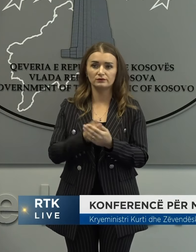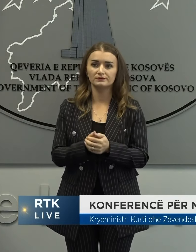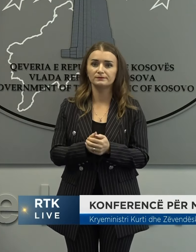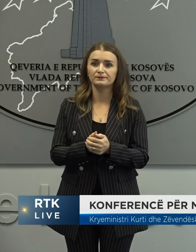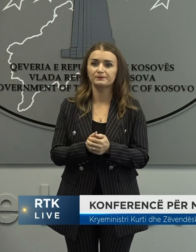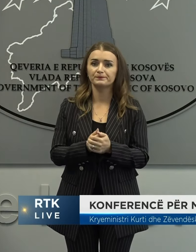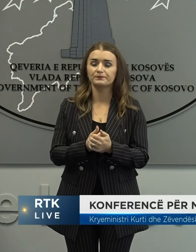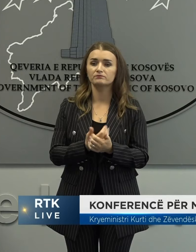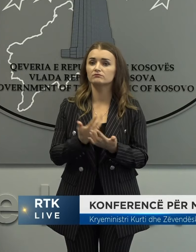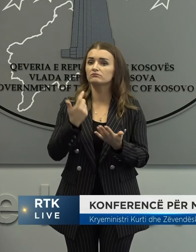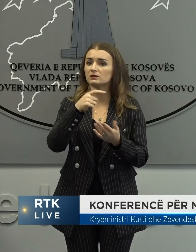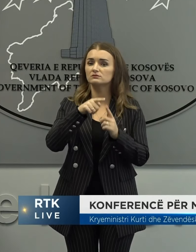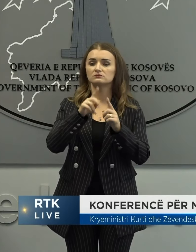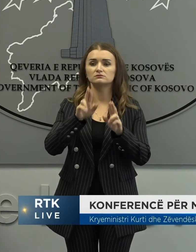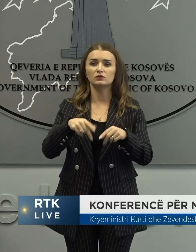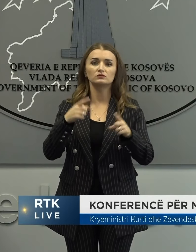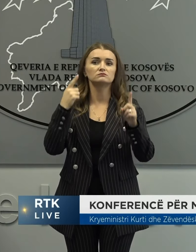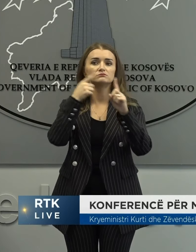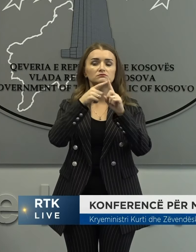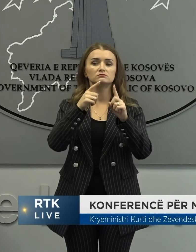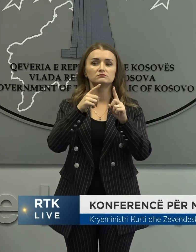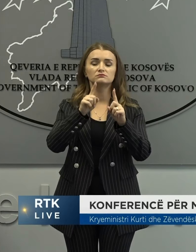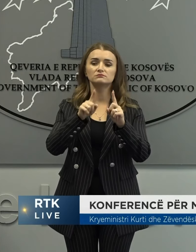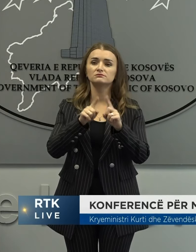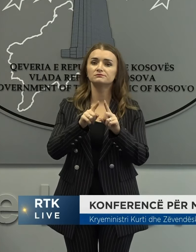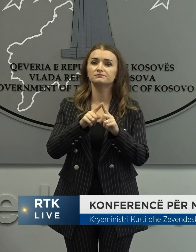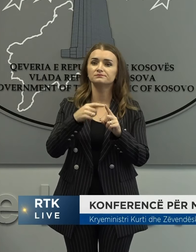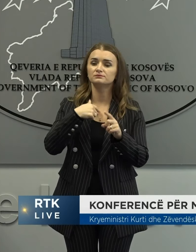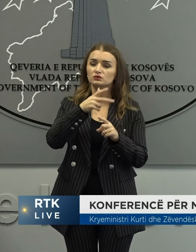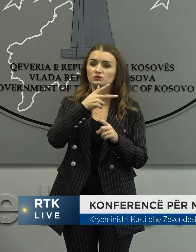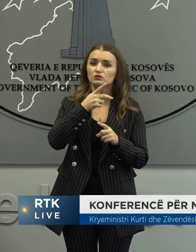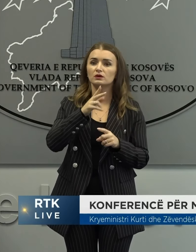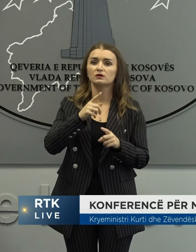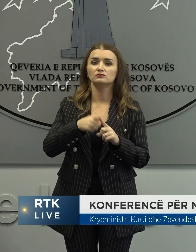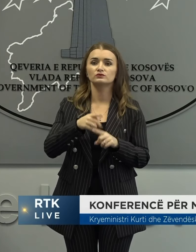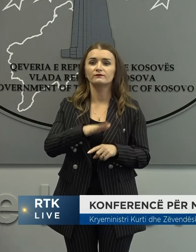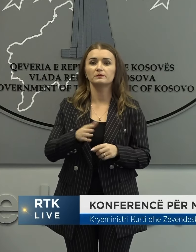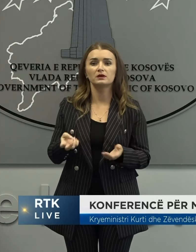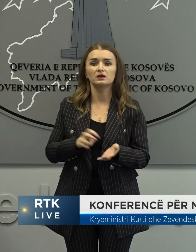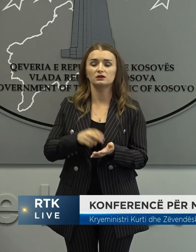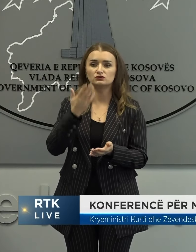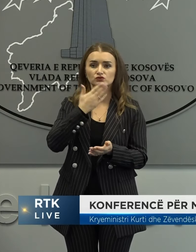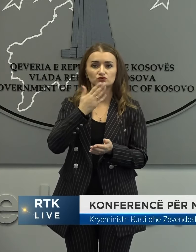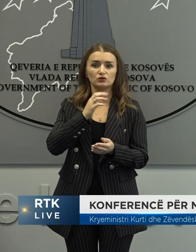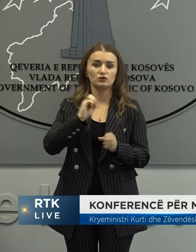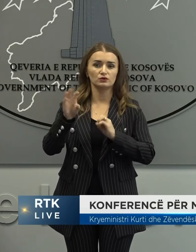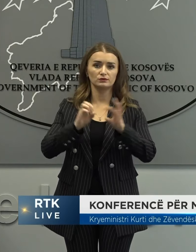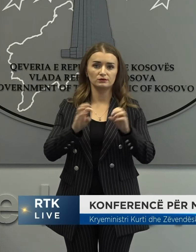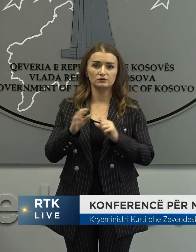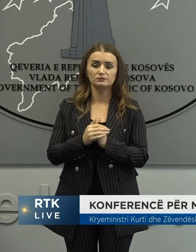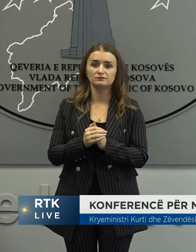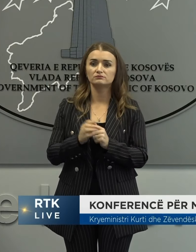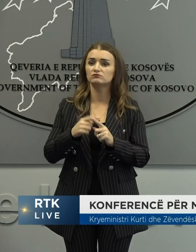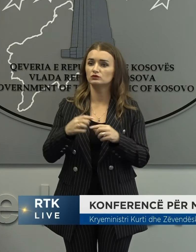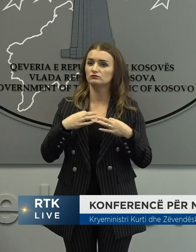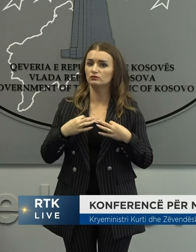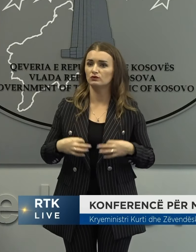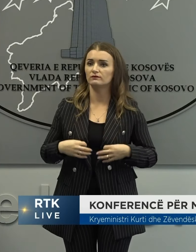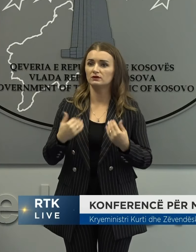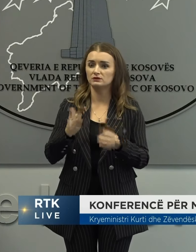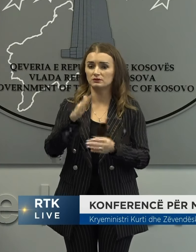edhe rritjen e regjistrimit dhe cilësisë arsimit në fëmijërinë e hershme, si dhe rritjen e cilësisë arsimit dhe profesionit të